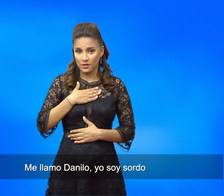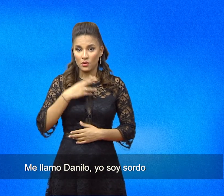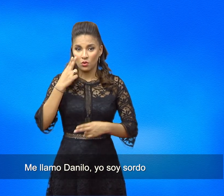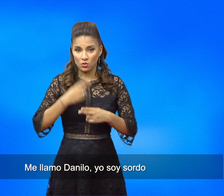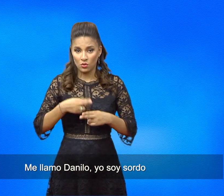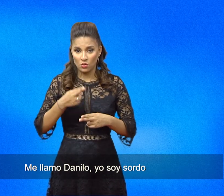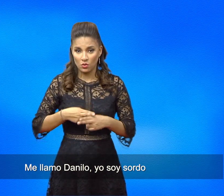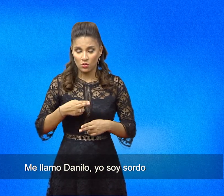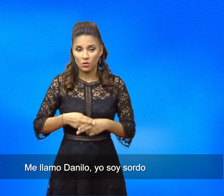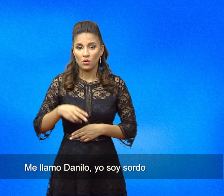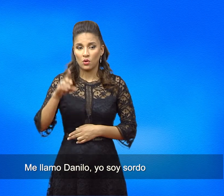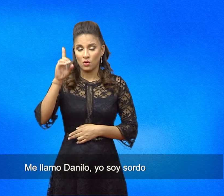me llamo